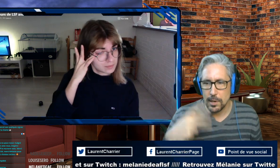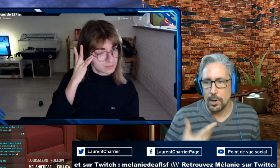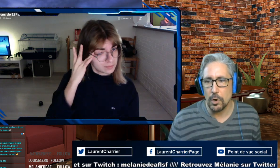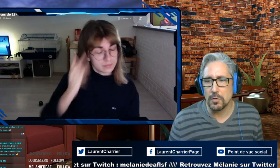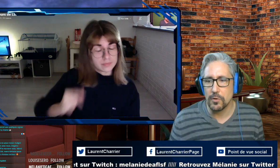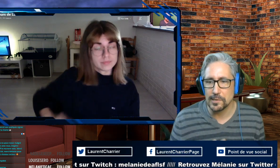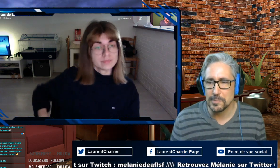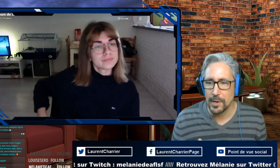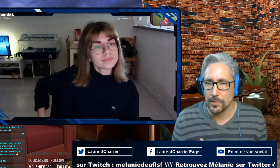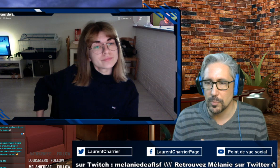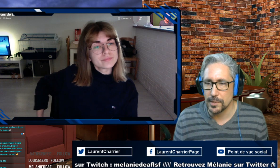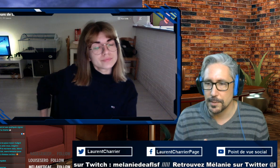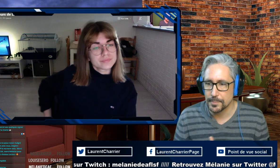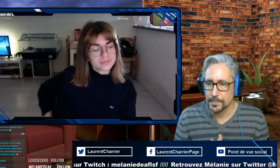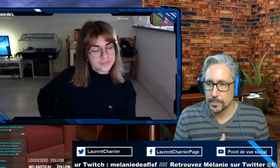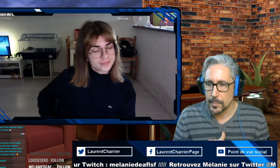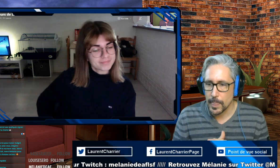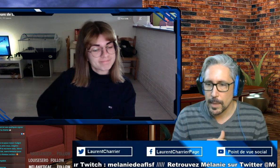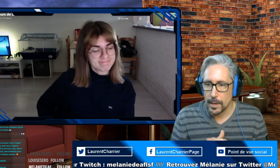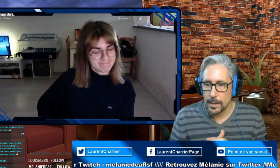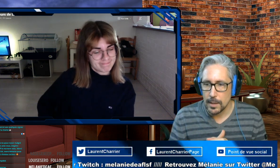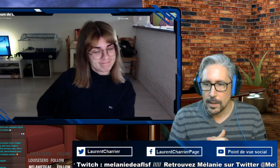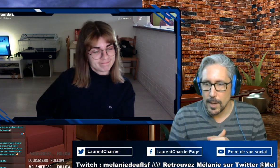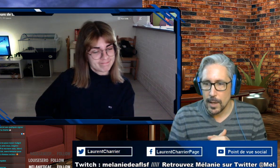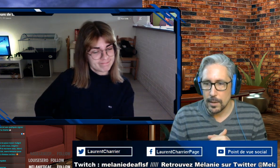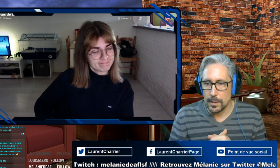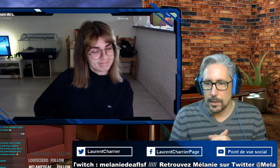c'est langue française parlée complétée.